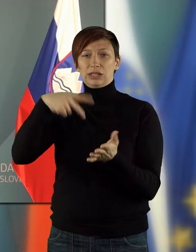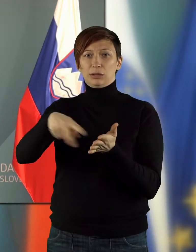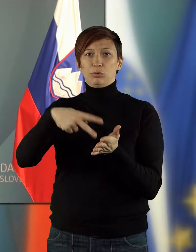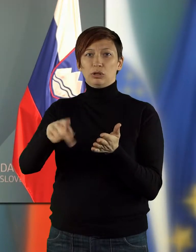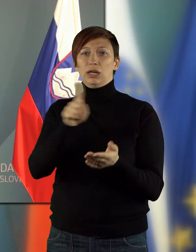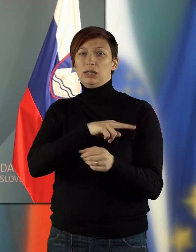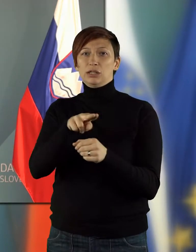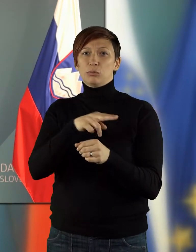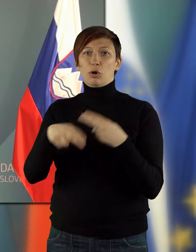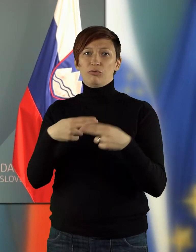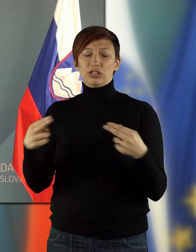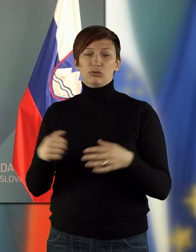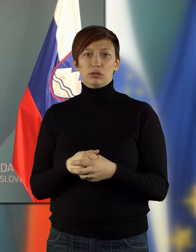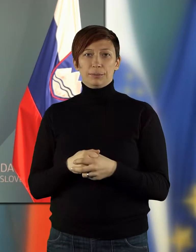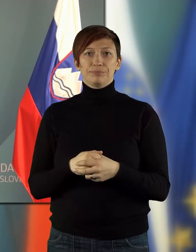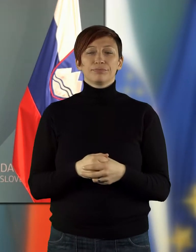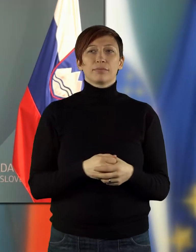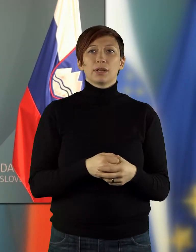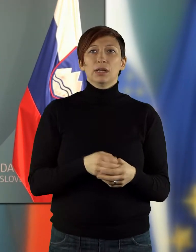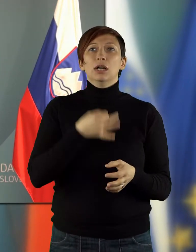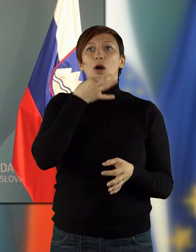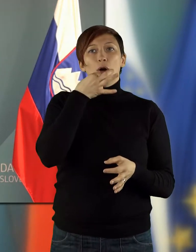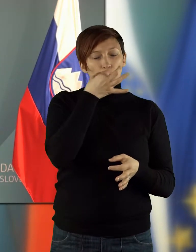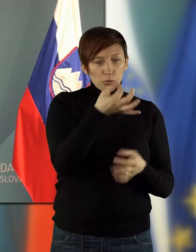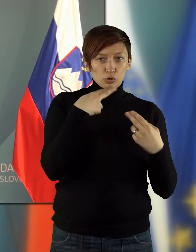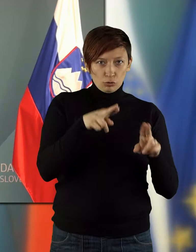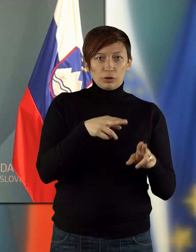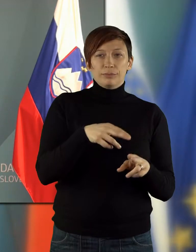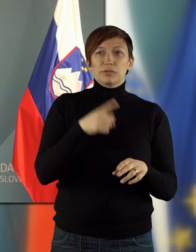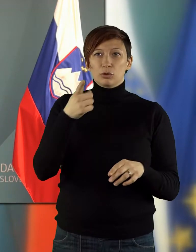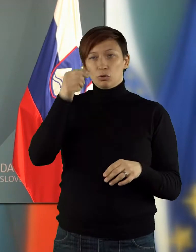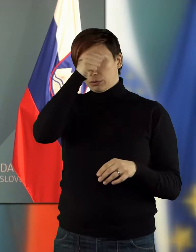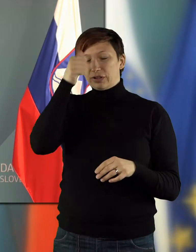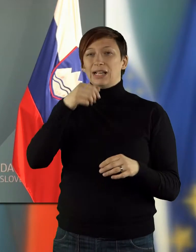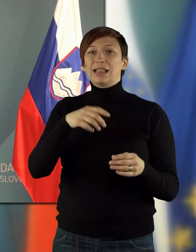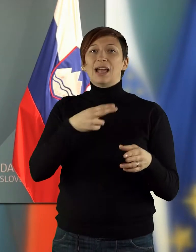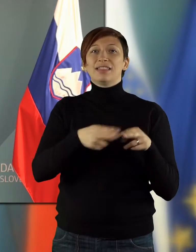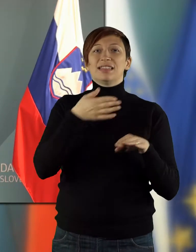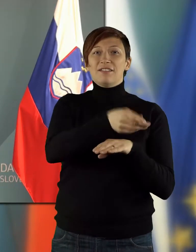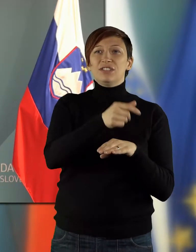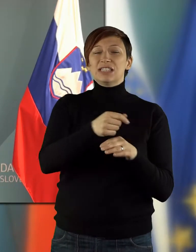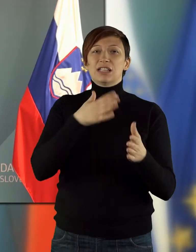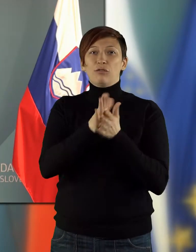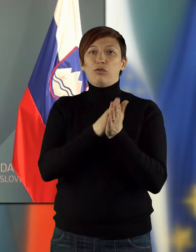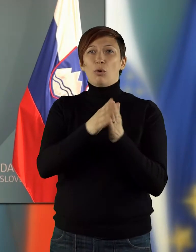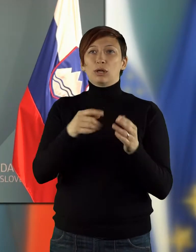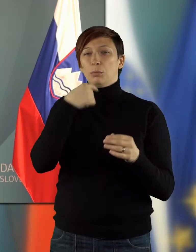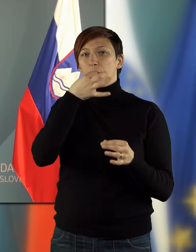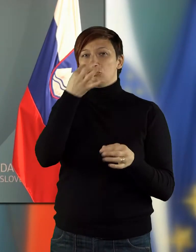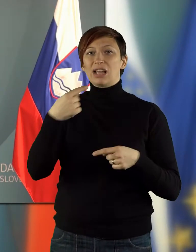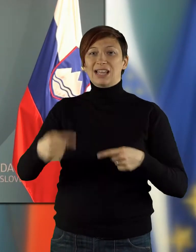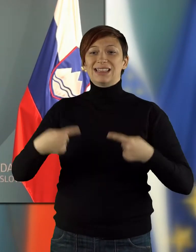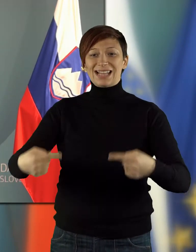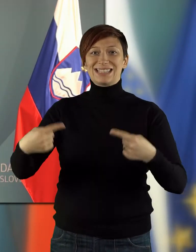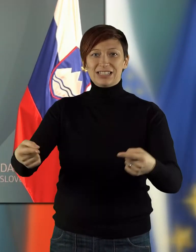glede prodaje oziroma neizpolnjevanje zavez. Vprašanje tako imenovanih prenesenih deviznih vlog je seveda